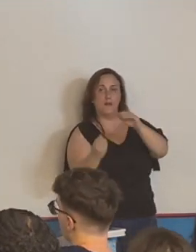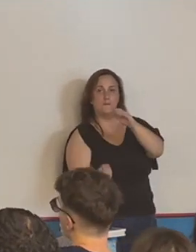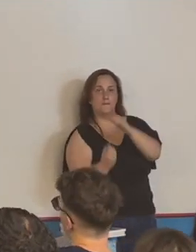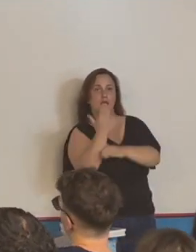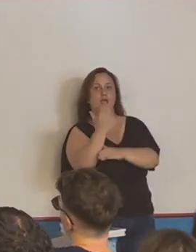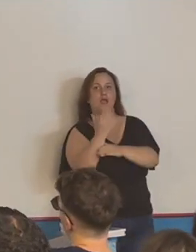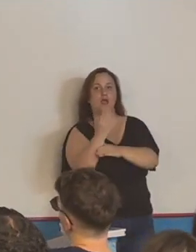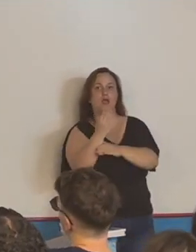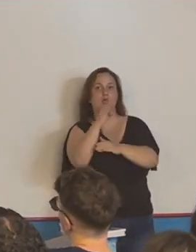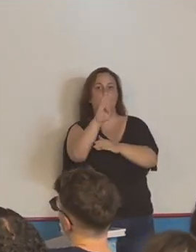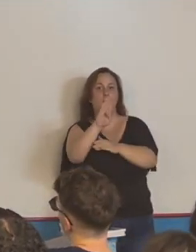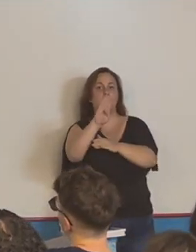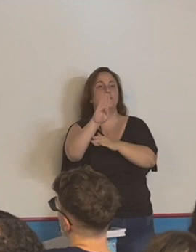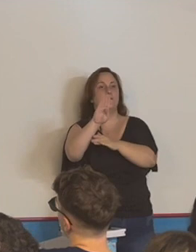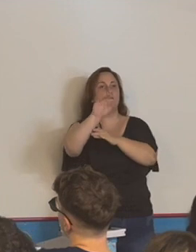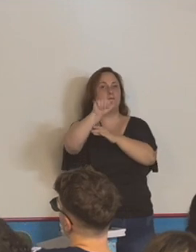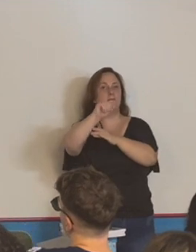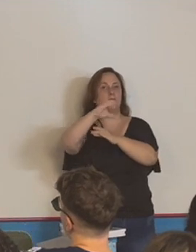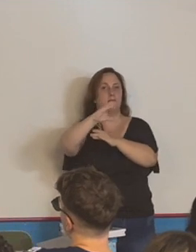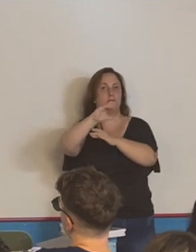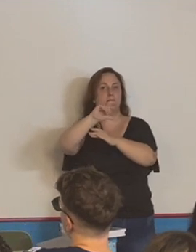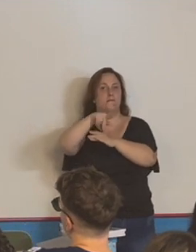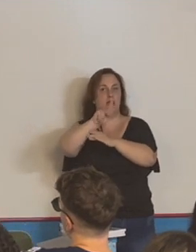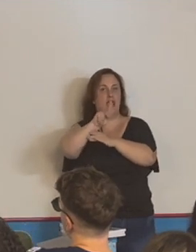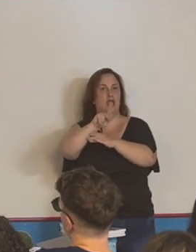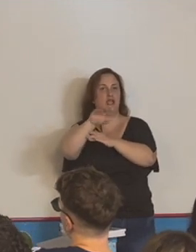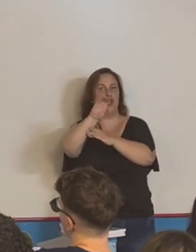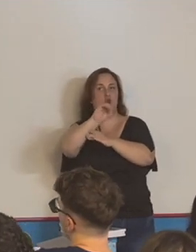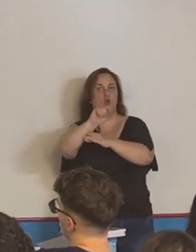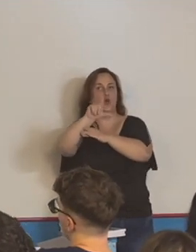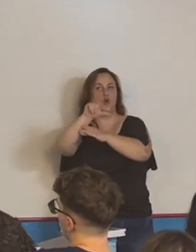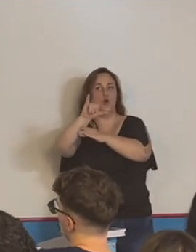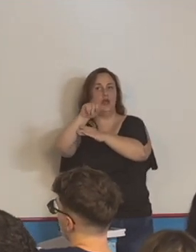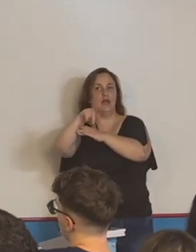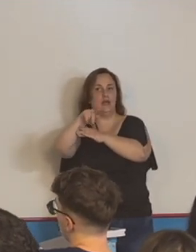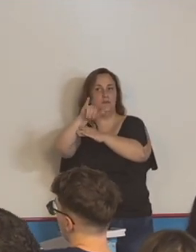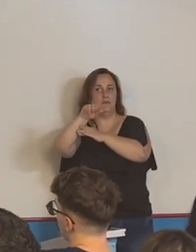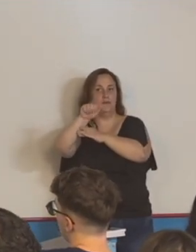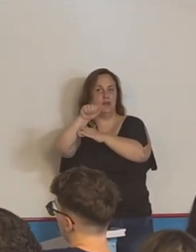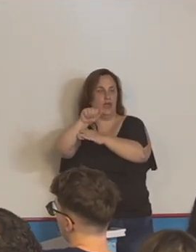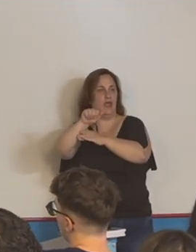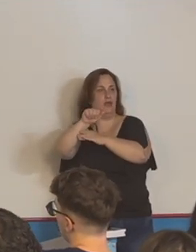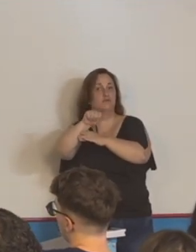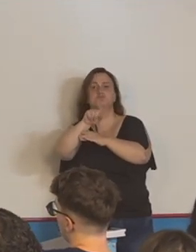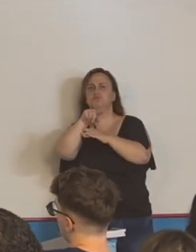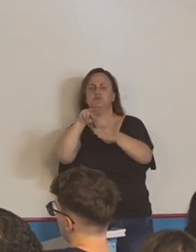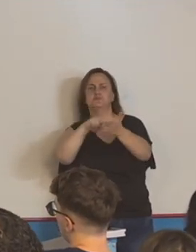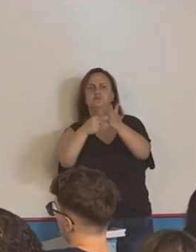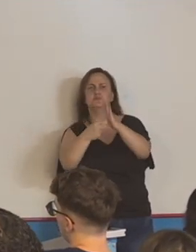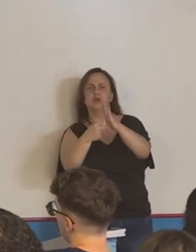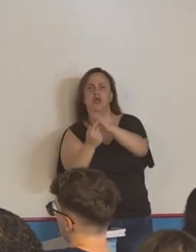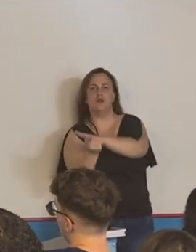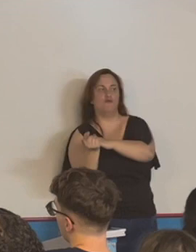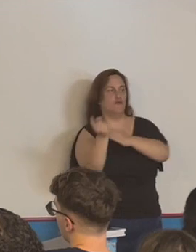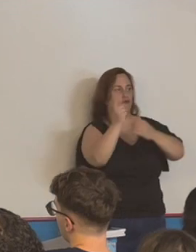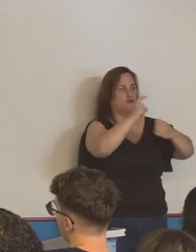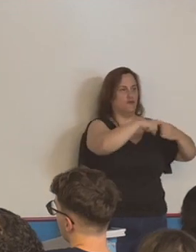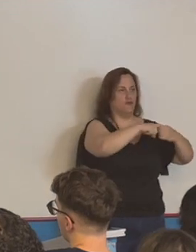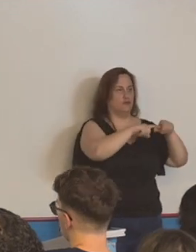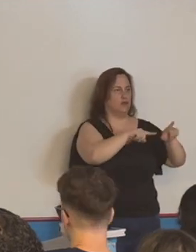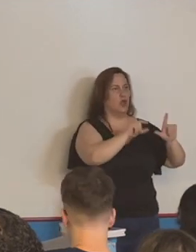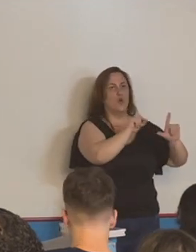tela que eu fiz chama Back to Olympia, né? Seria assim, voltando a ela, né? O que a gente tem a dizer sobre ela.